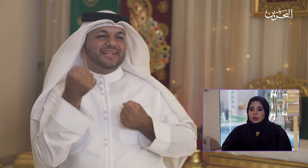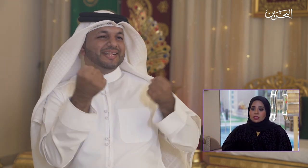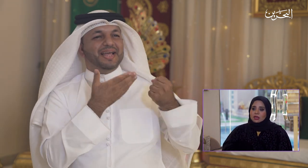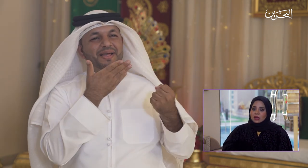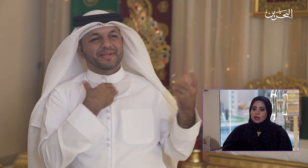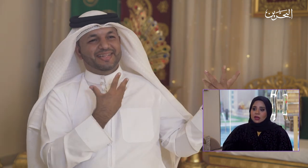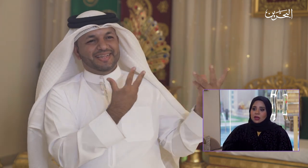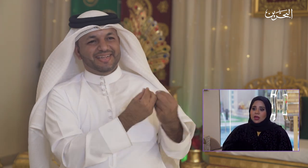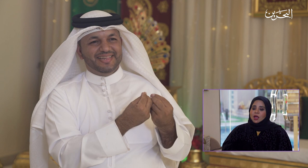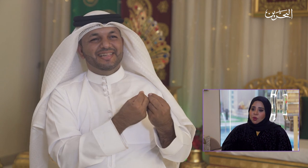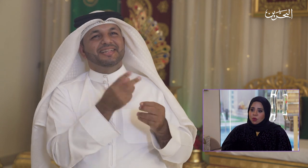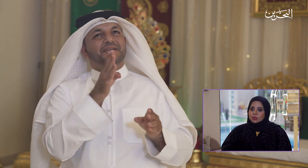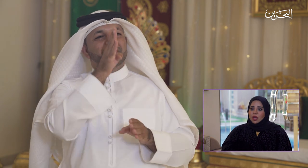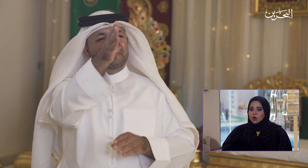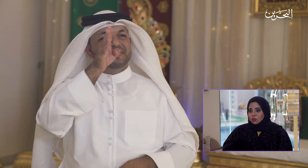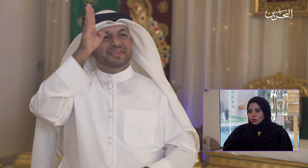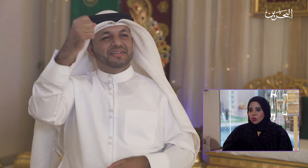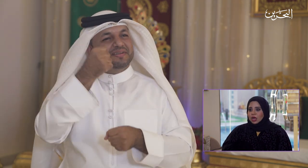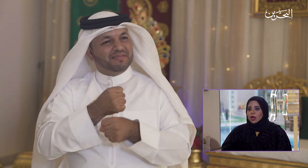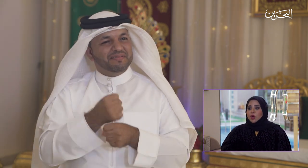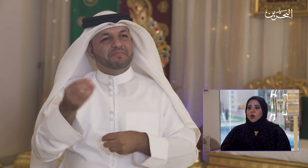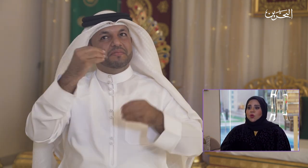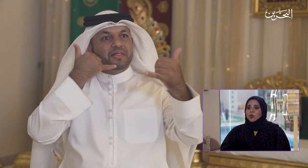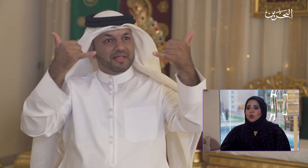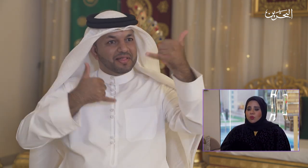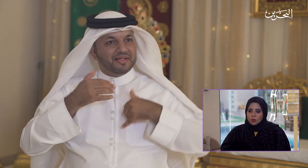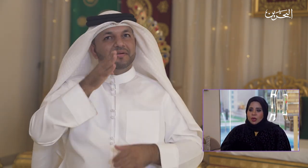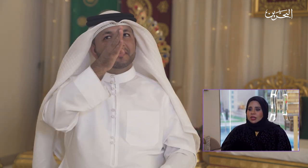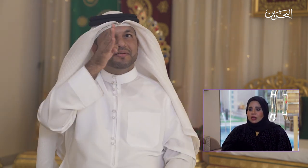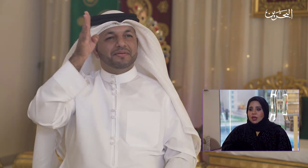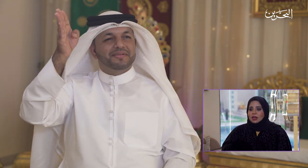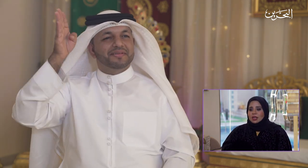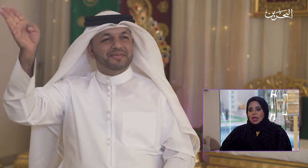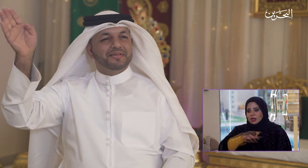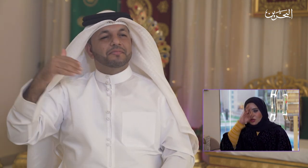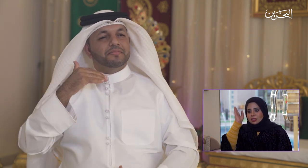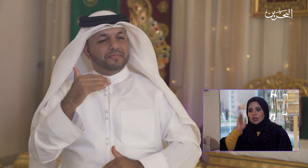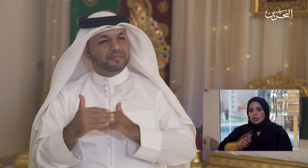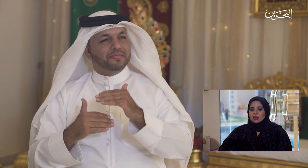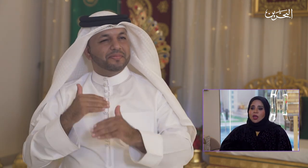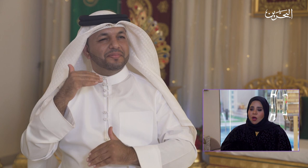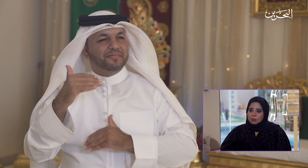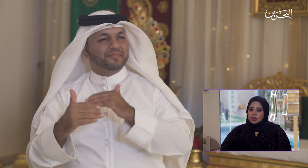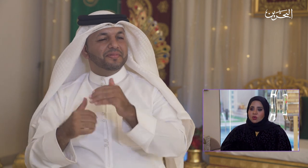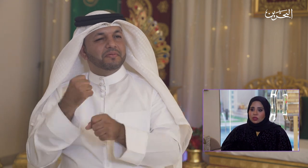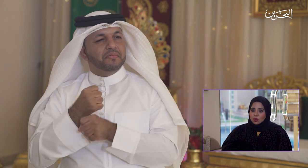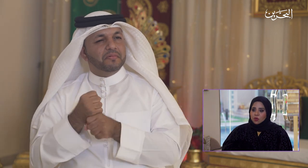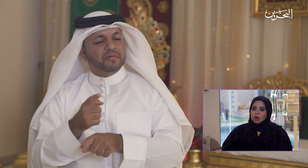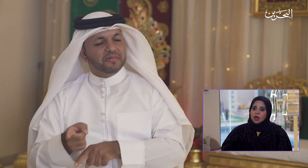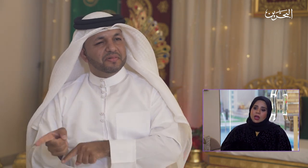ويمارس موهبته أو مشروعه. وبعدين أنه لقى أن الناس كثير أنه حابين يتواصلون معه